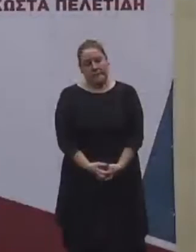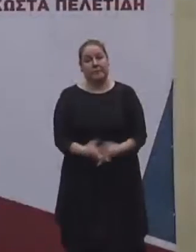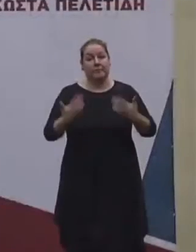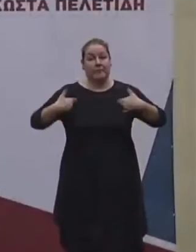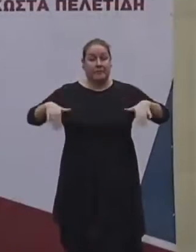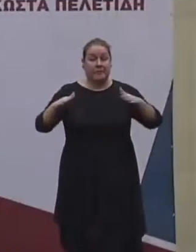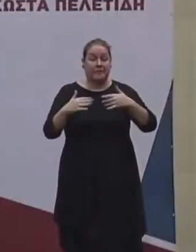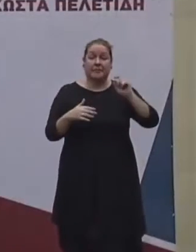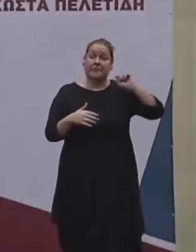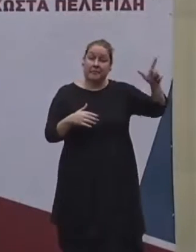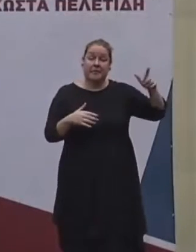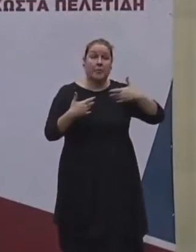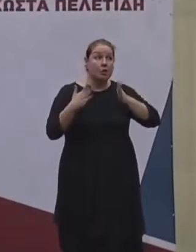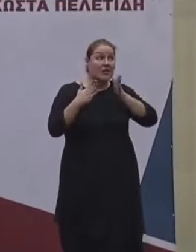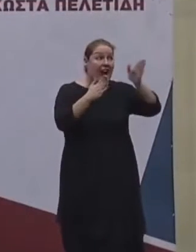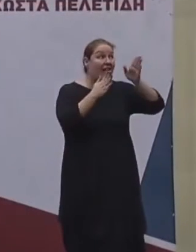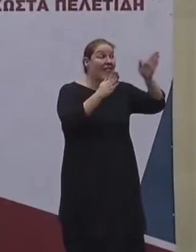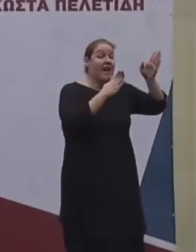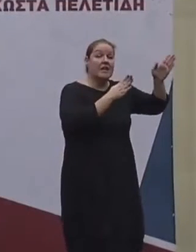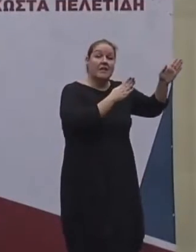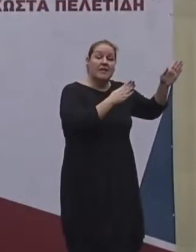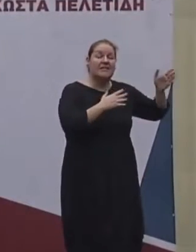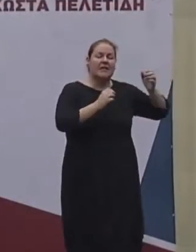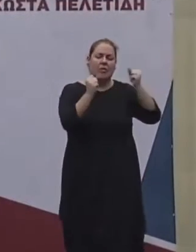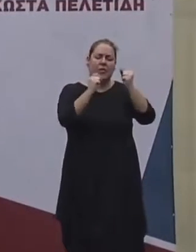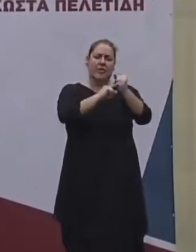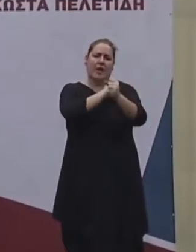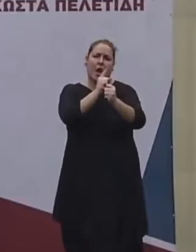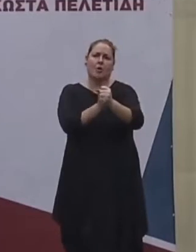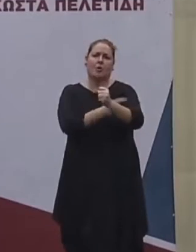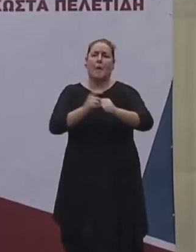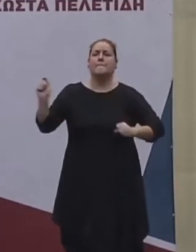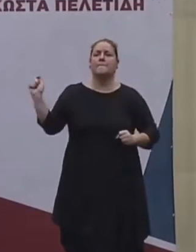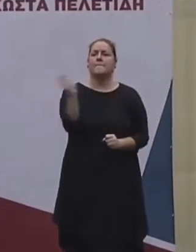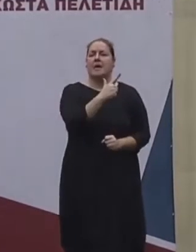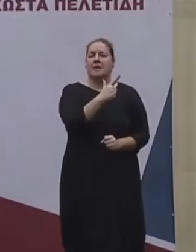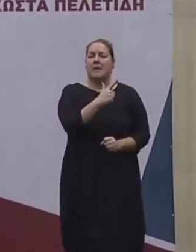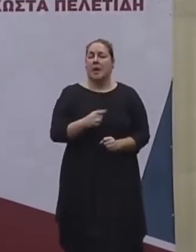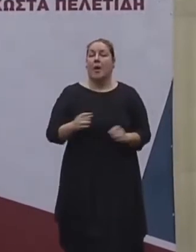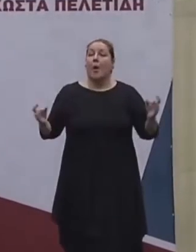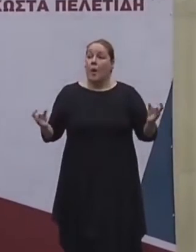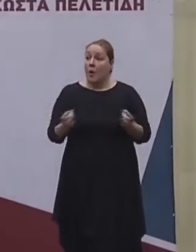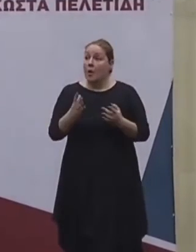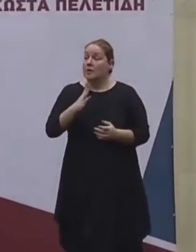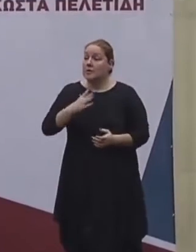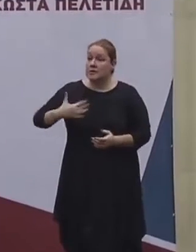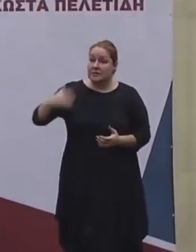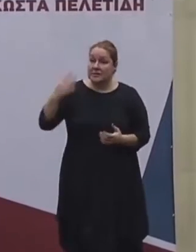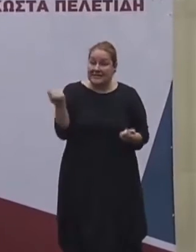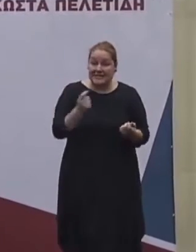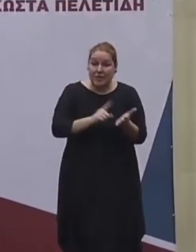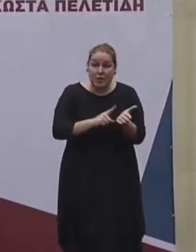Στέλνοντας προς πάσα κατεύθυνση το ηχηρό μήνυμα πως όταν η αδικία γίνεται